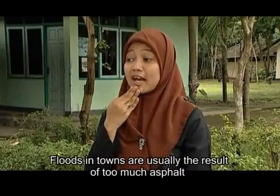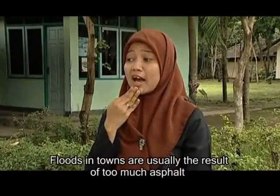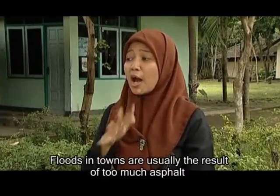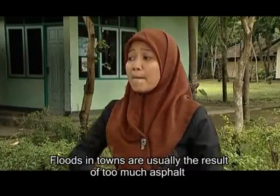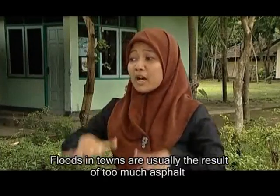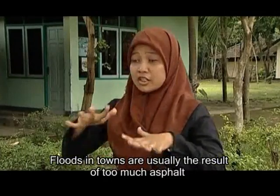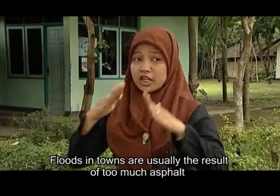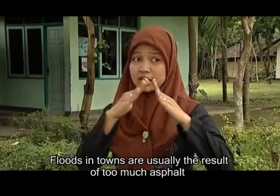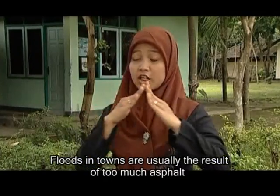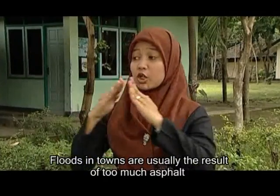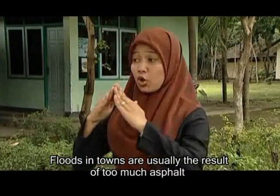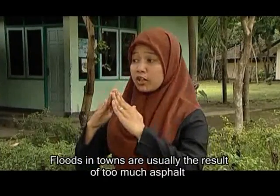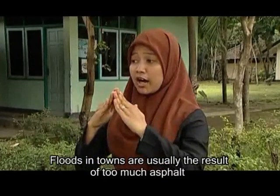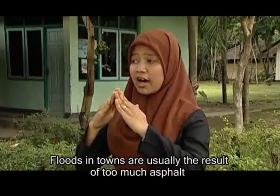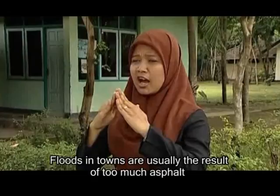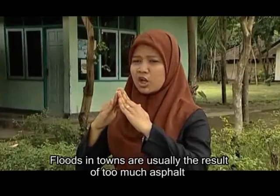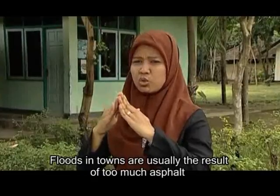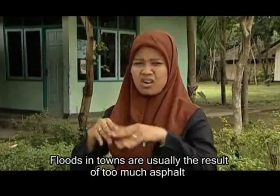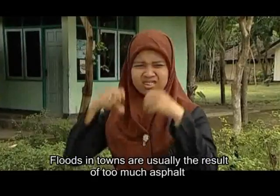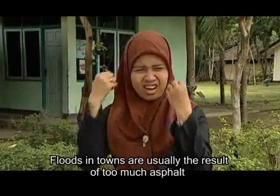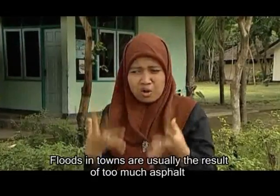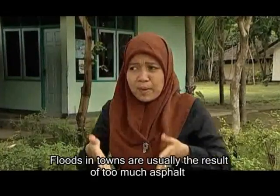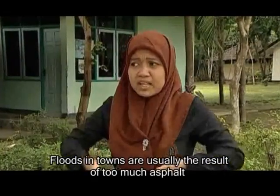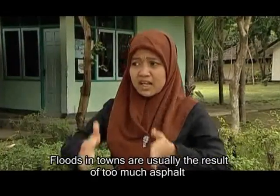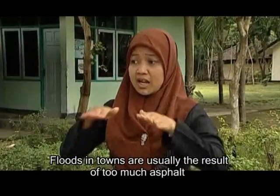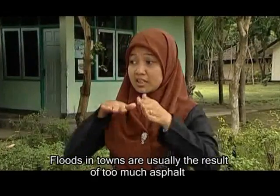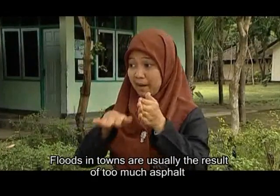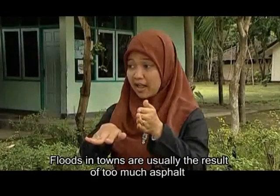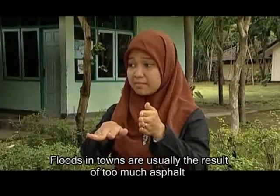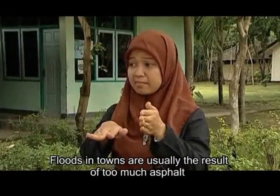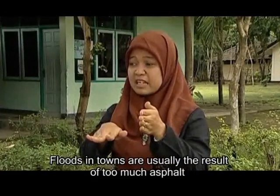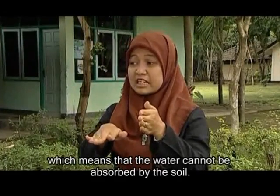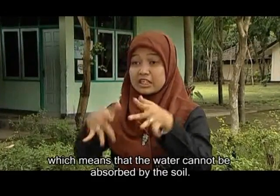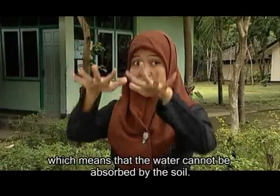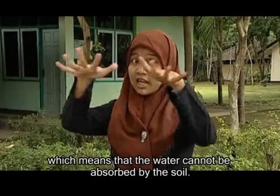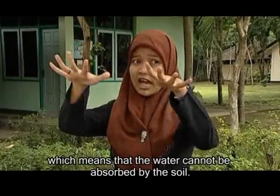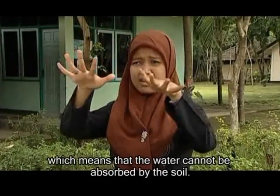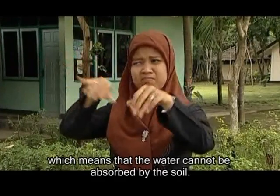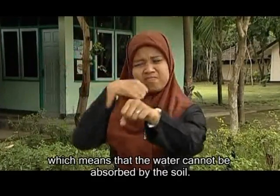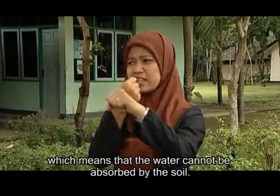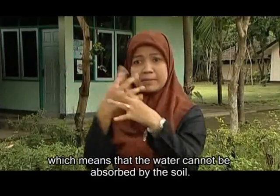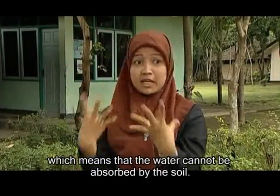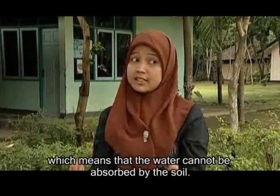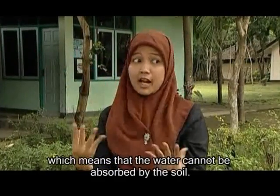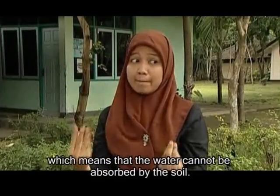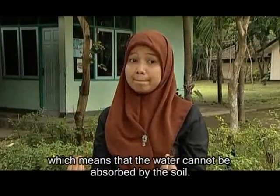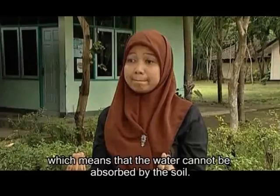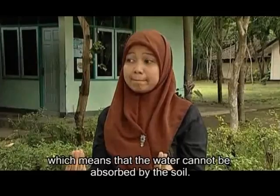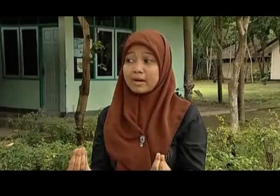Biasanya, banjir yang terjadi di kota itu karena terlalu banyak jalan aspal, jadi air tidak bisa diserap.